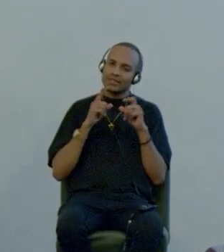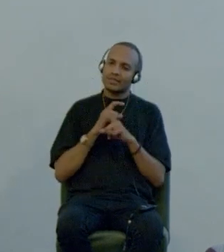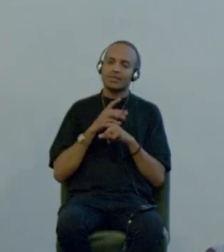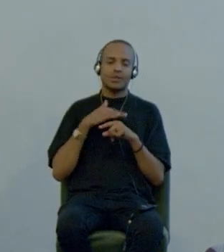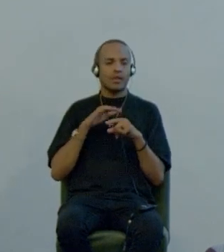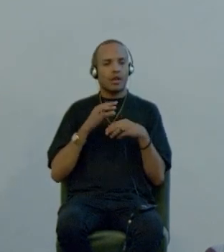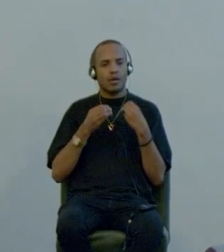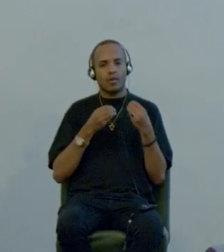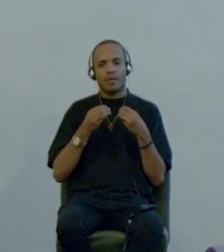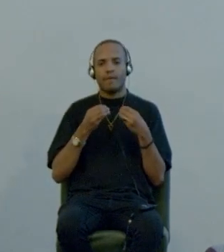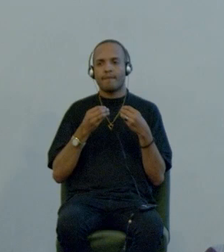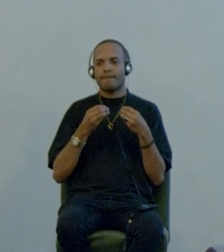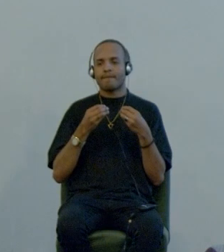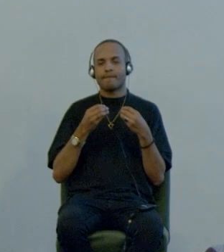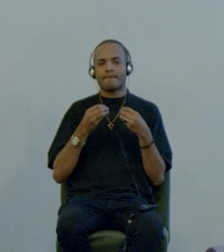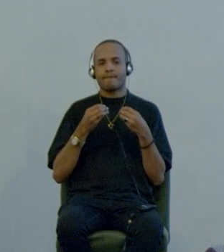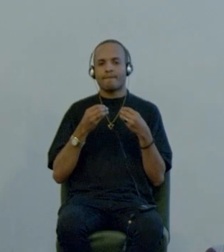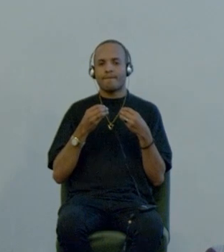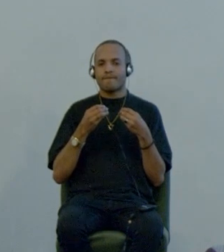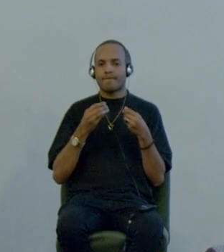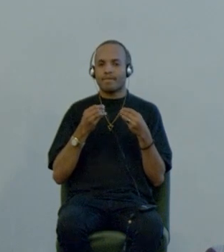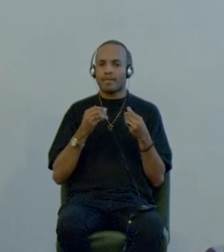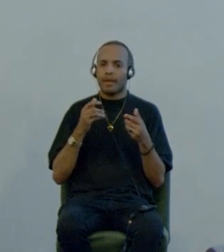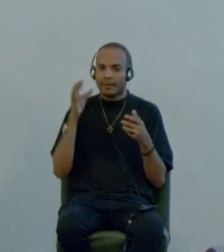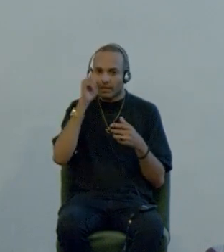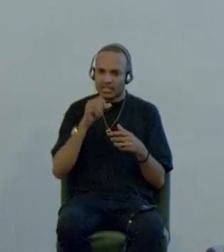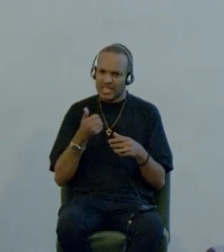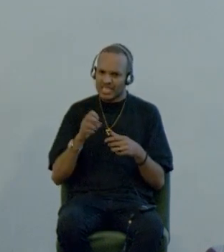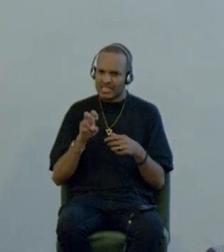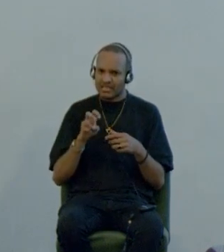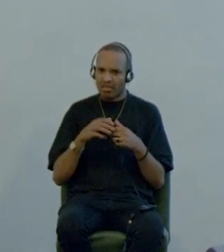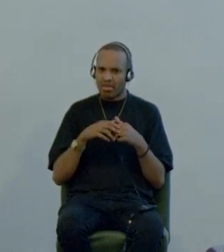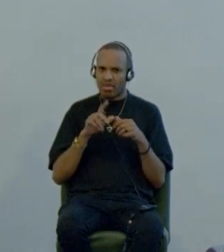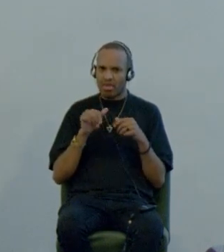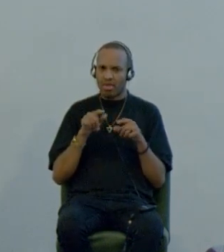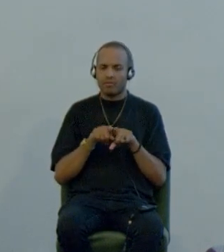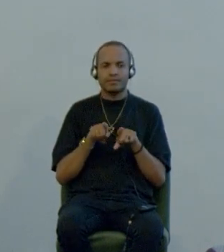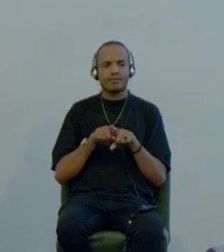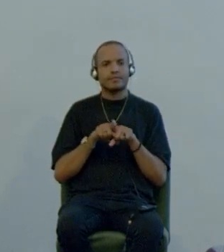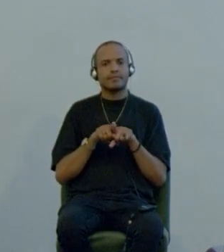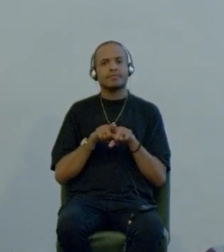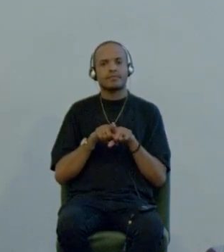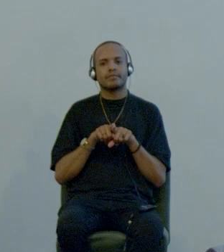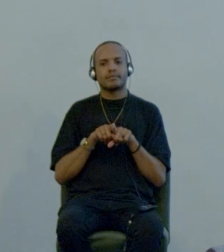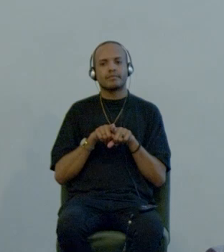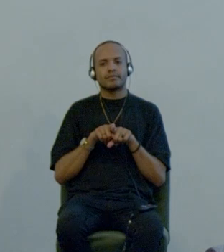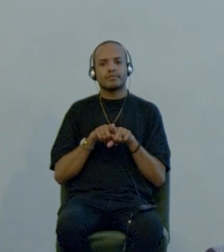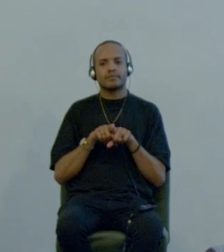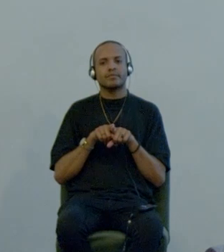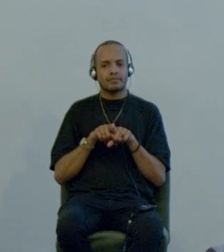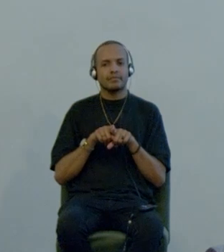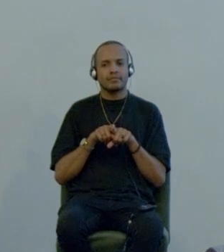train de les vivre et elles déstabilisent profondément ce qu'on croyait être le socle, hein, quelque chose qui ne bouge